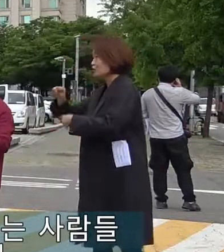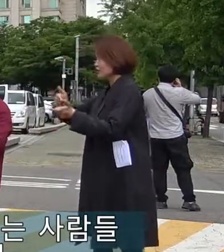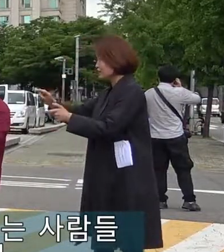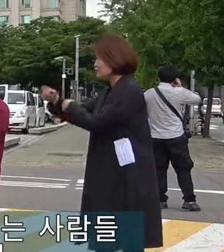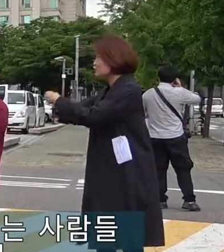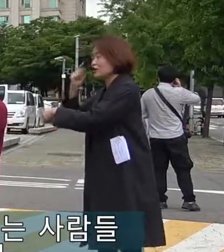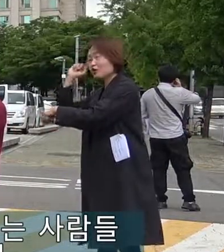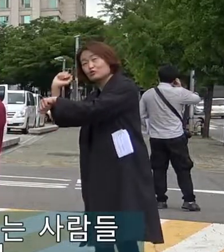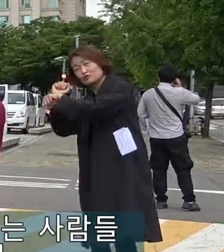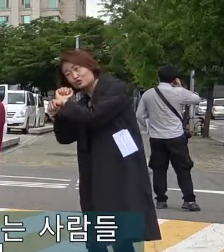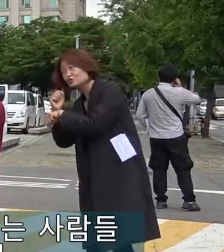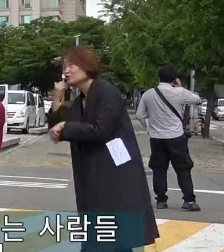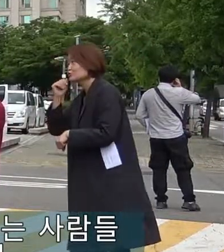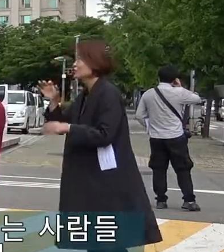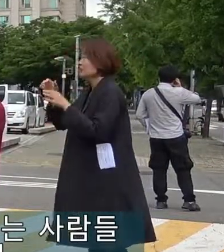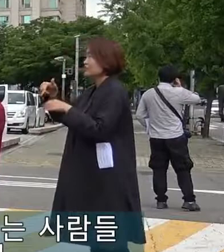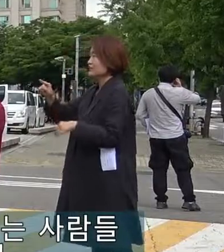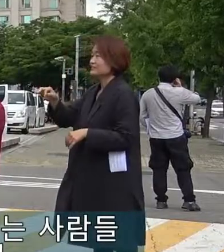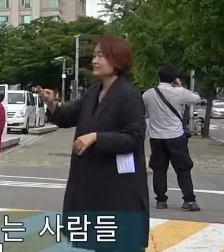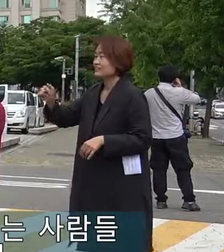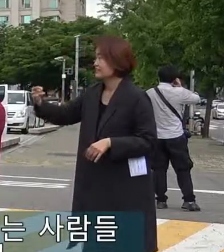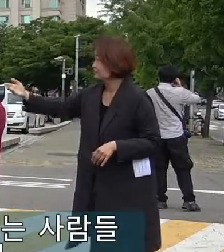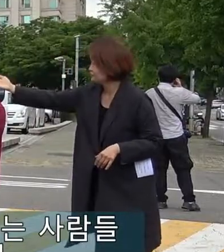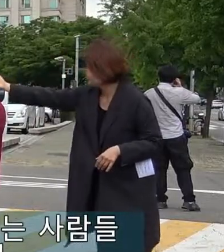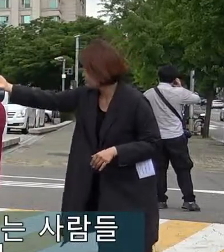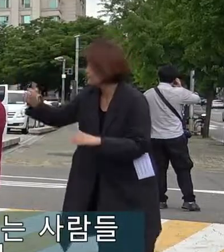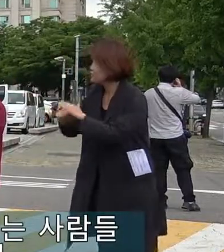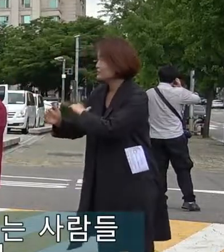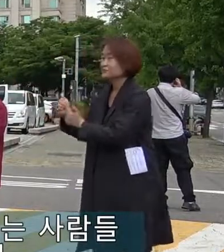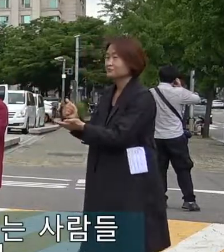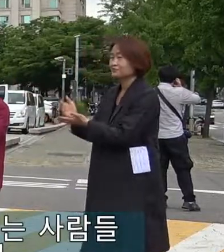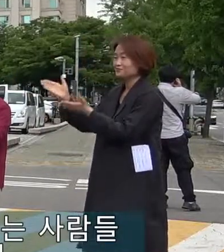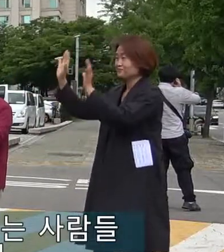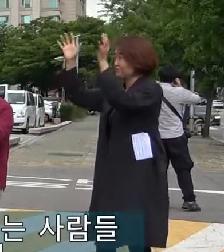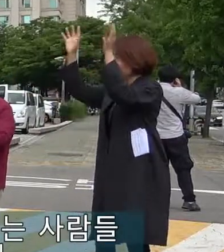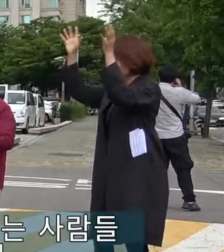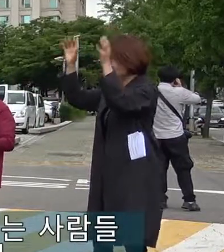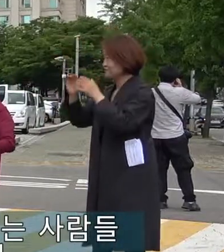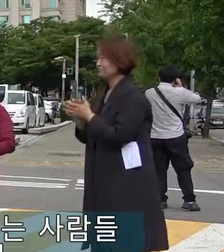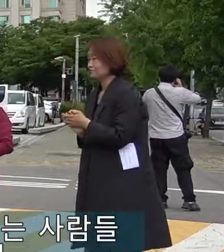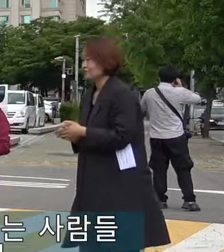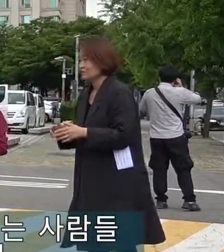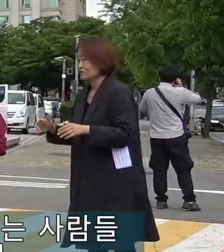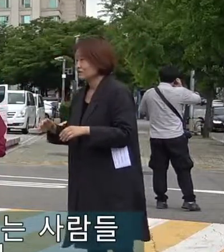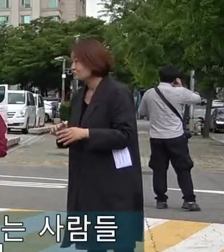우리 그 강재희 대표님 오셨고요. 그 다음에